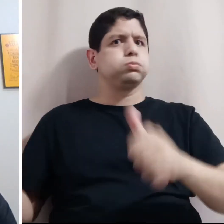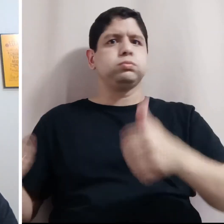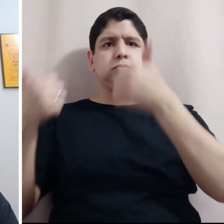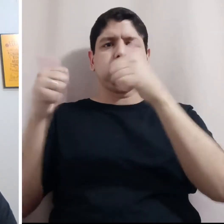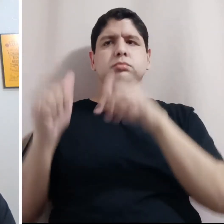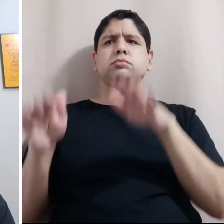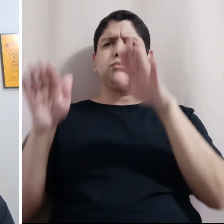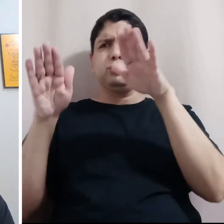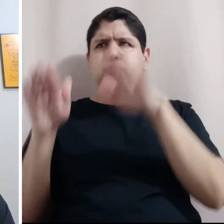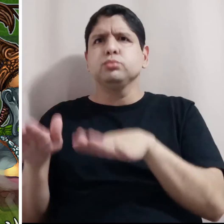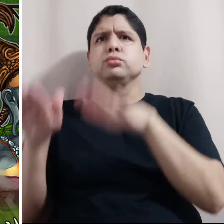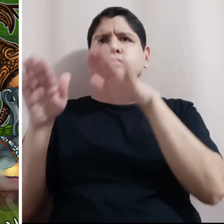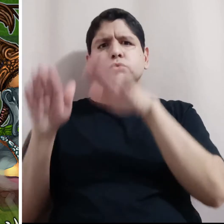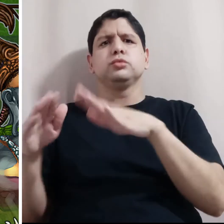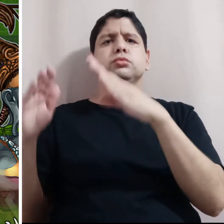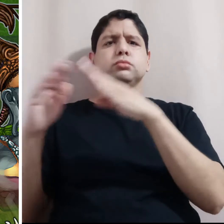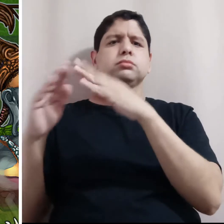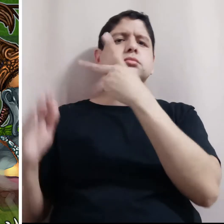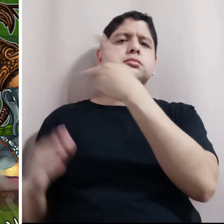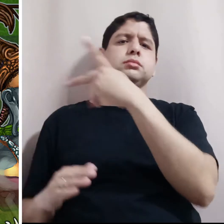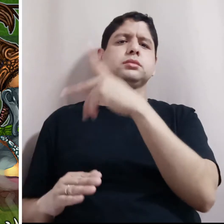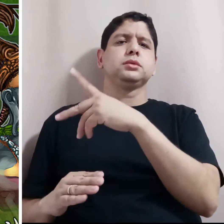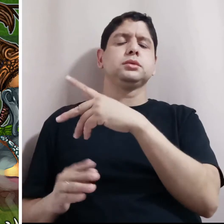em vários deuses, né?